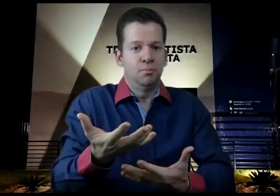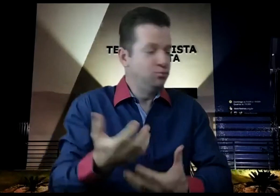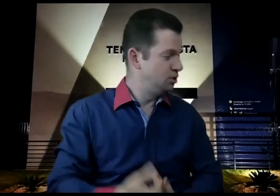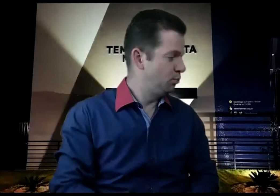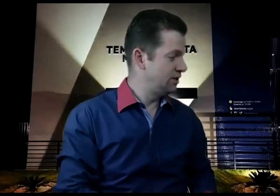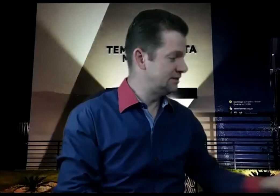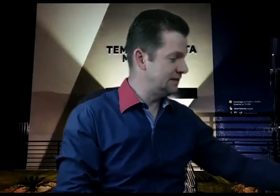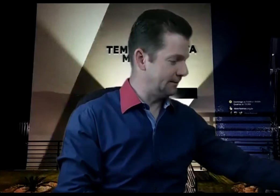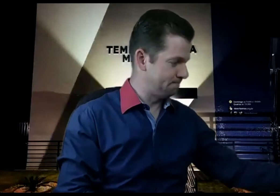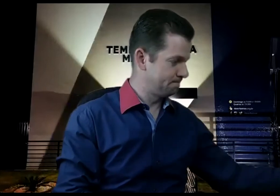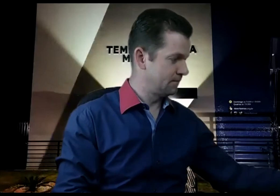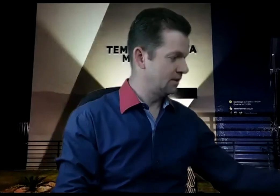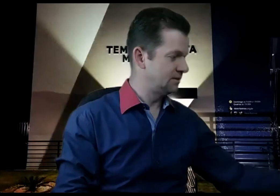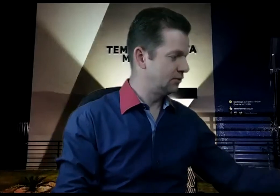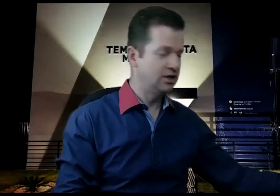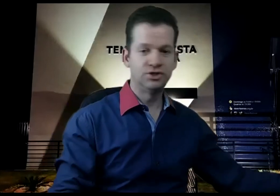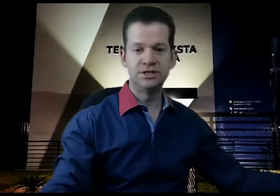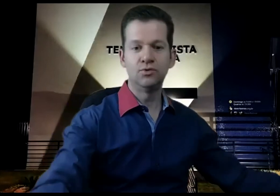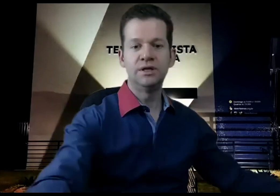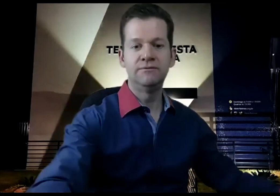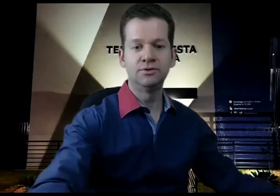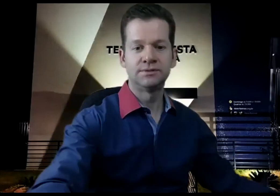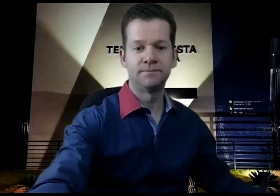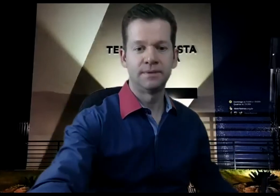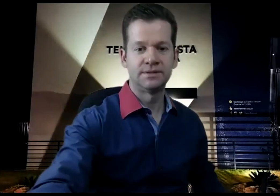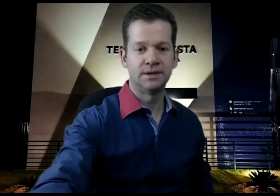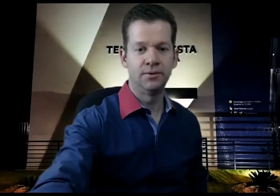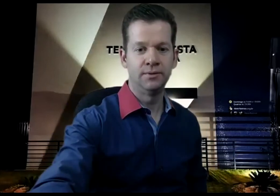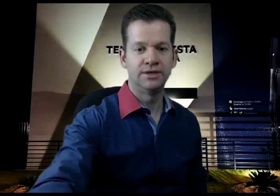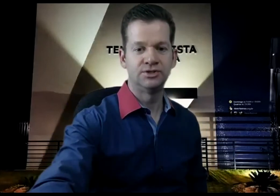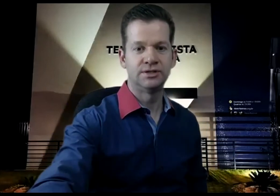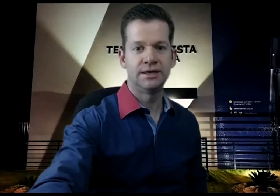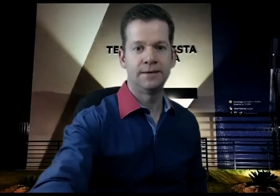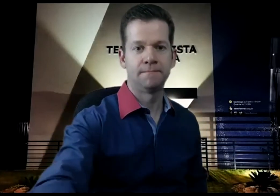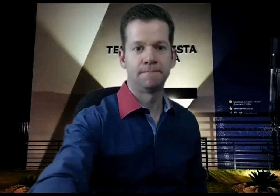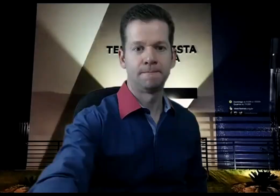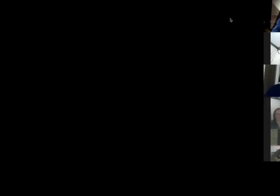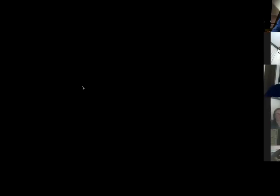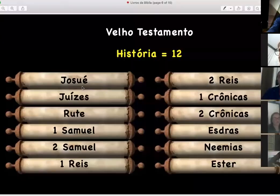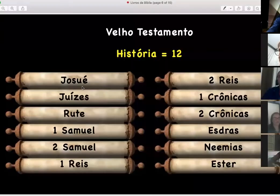de poesia, certo? Estes 5 livros são estes daqui.